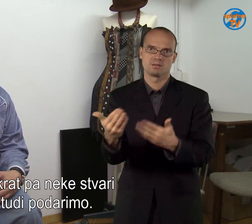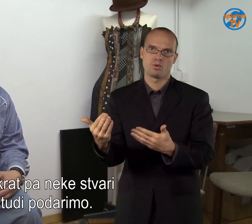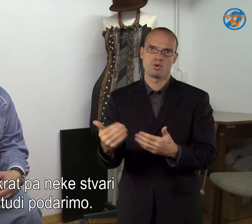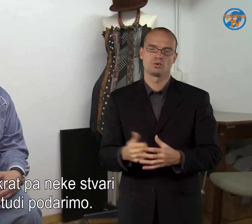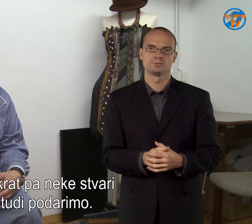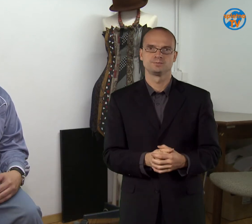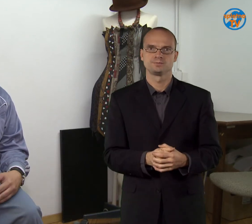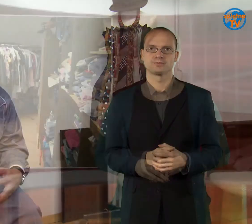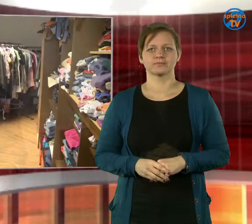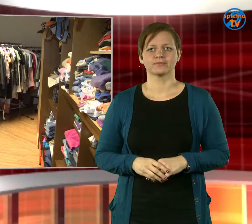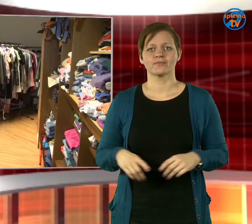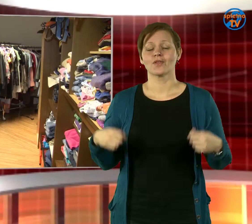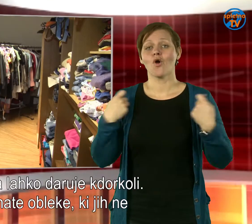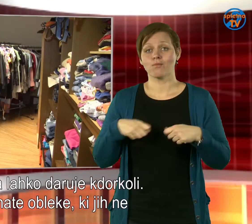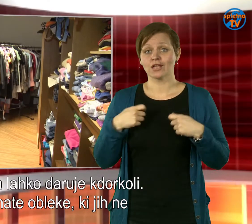podarimo v določenem.